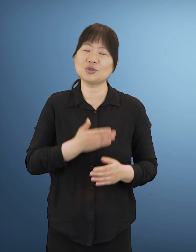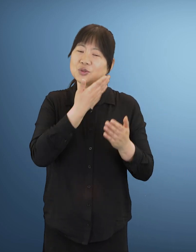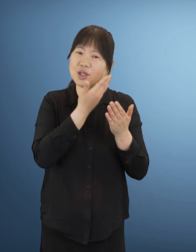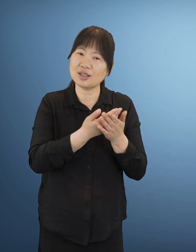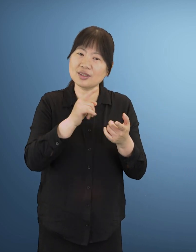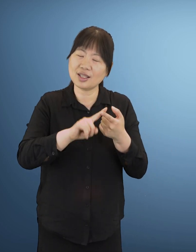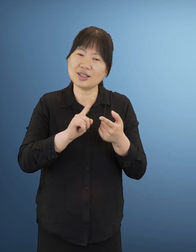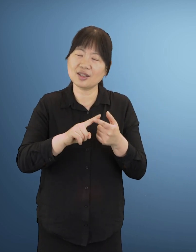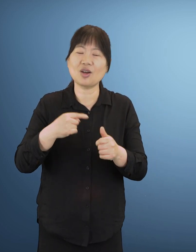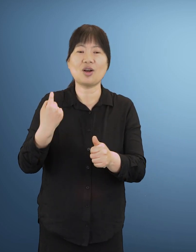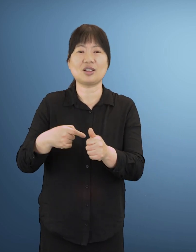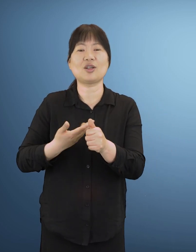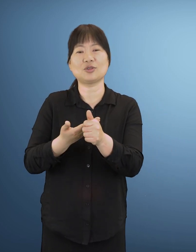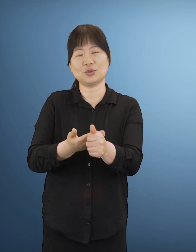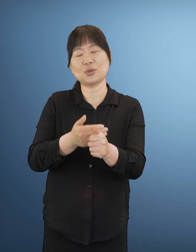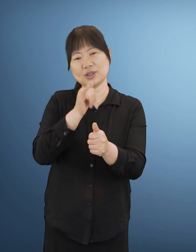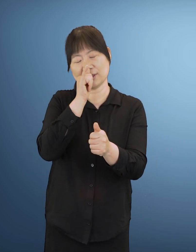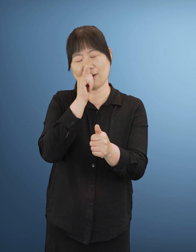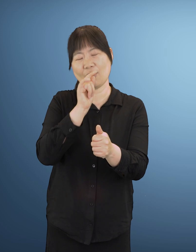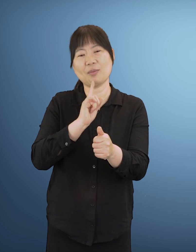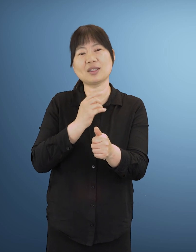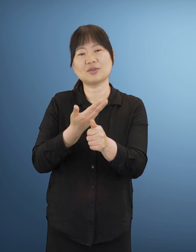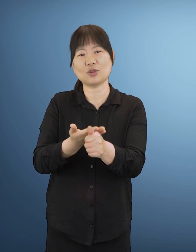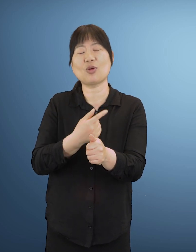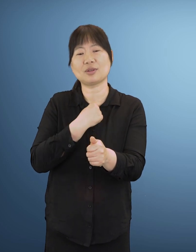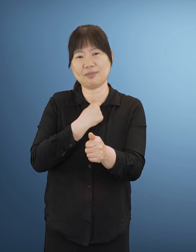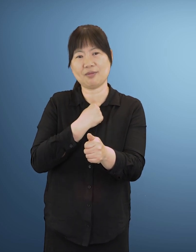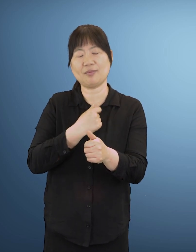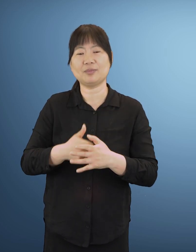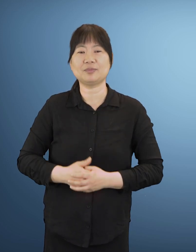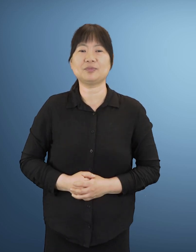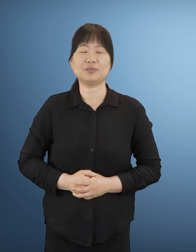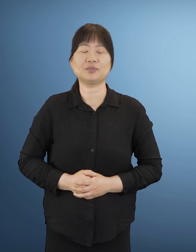사실상 가르치고 말씀하고 싶었던 겁니다.